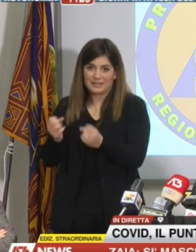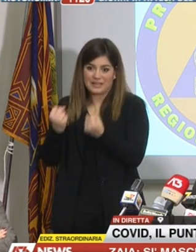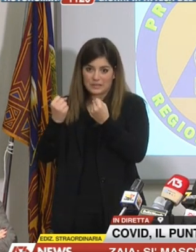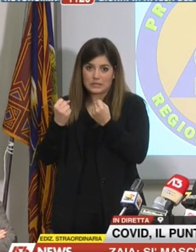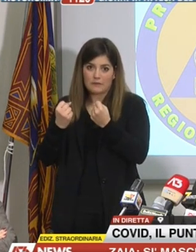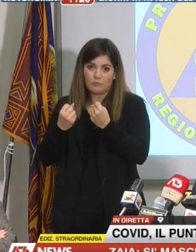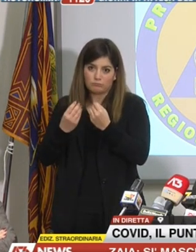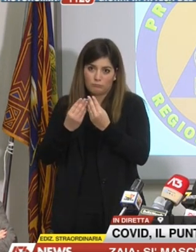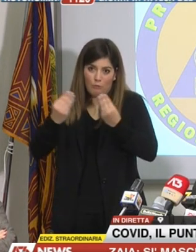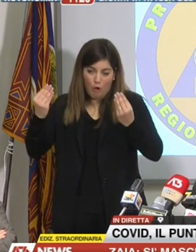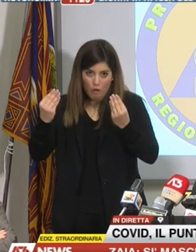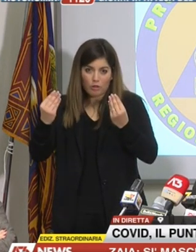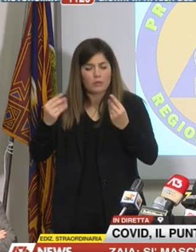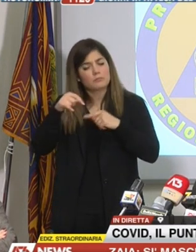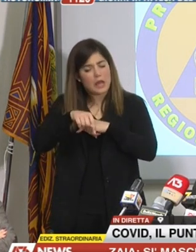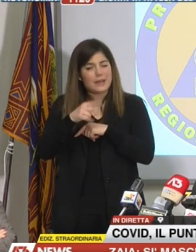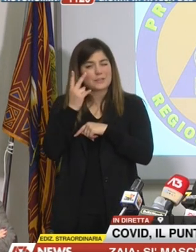300.